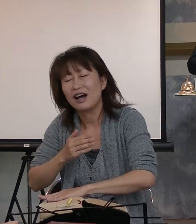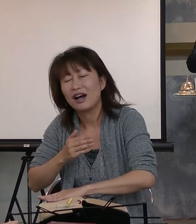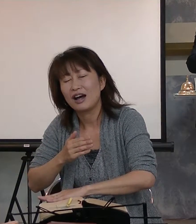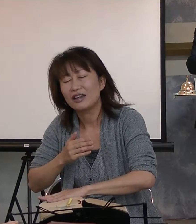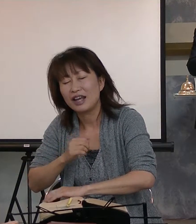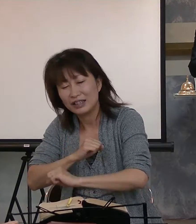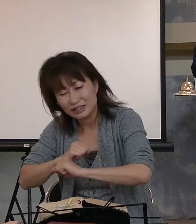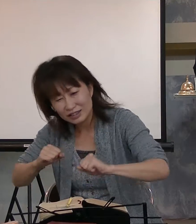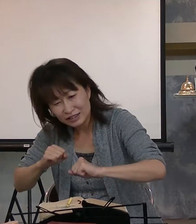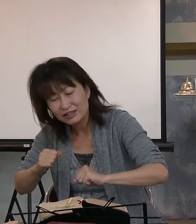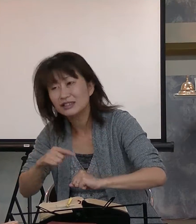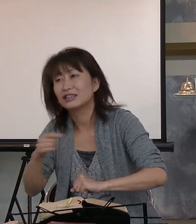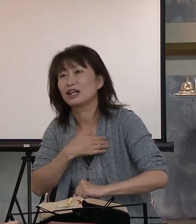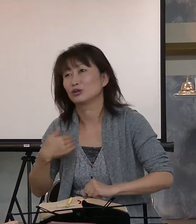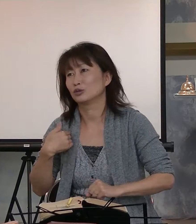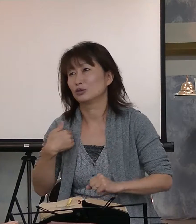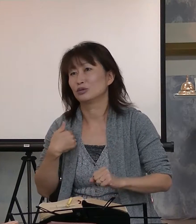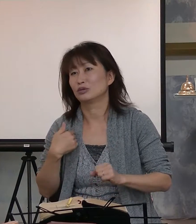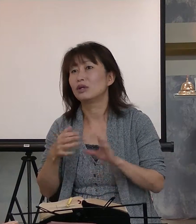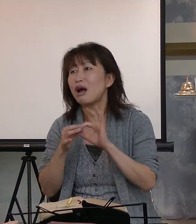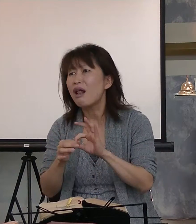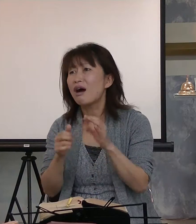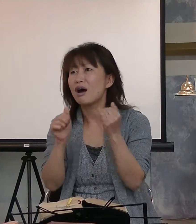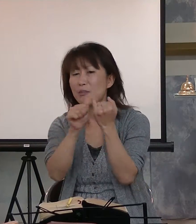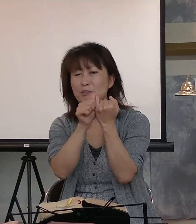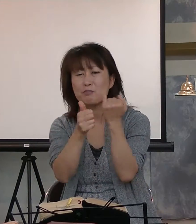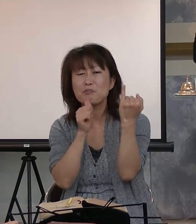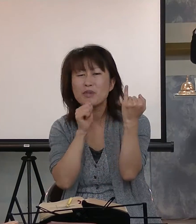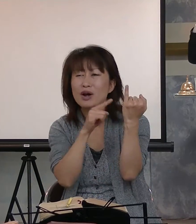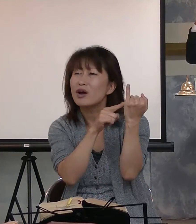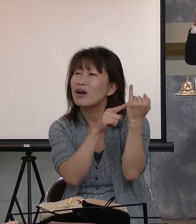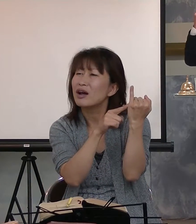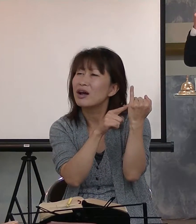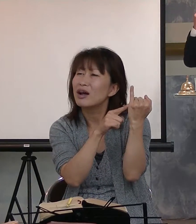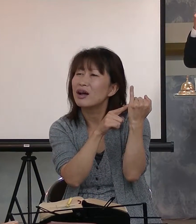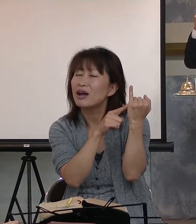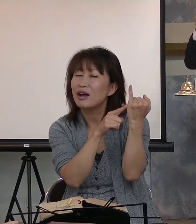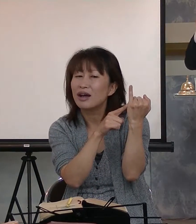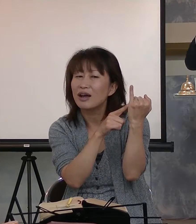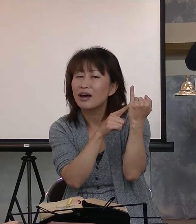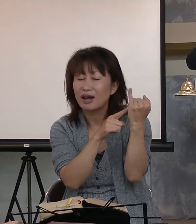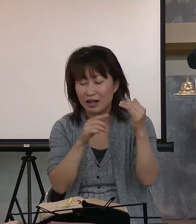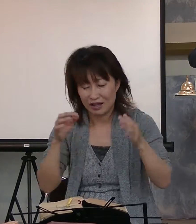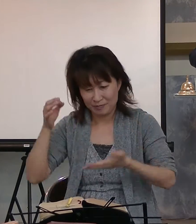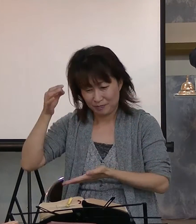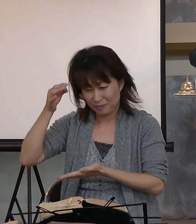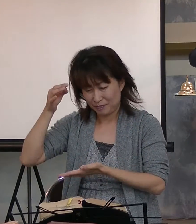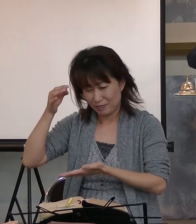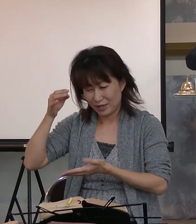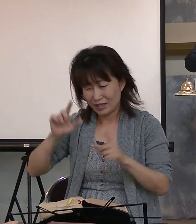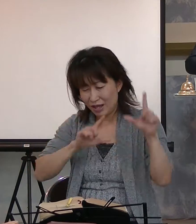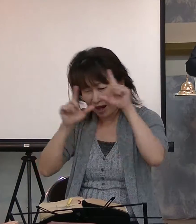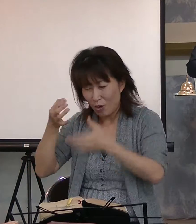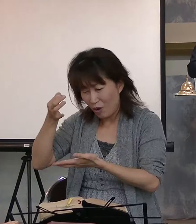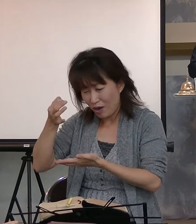だからこの女性は全財産までも感謝を持って捧げておいてくれ